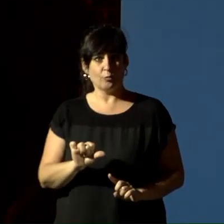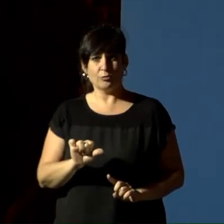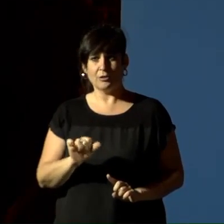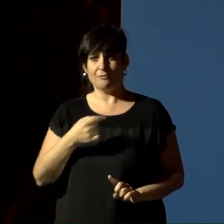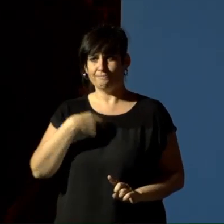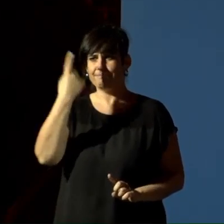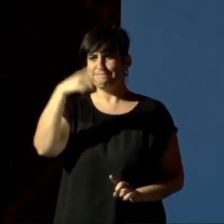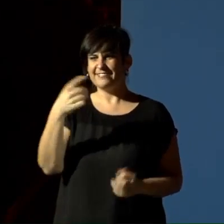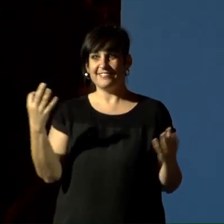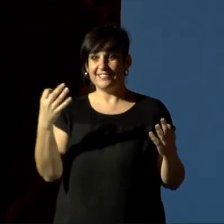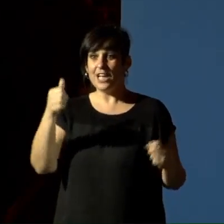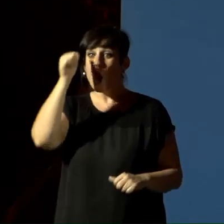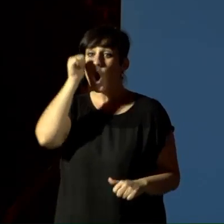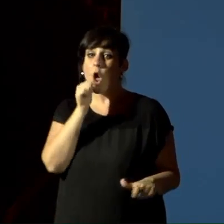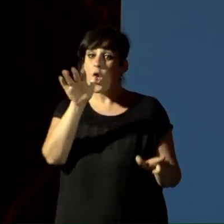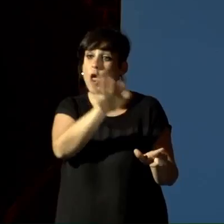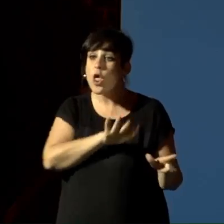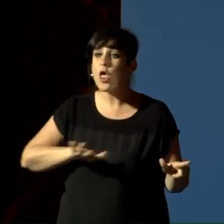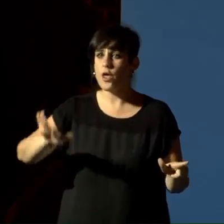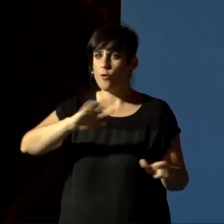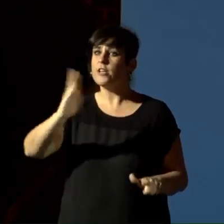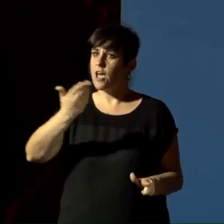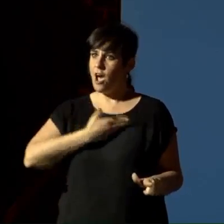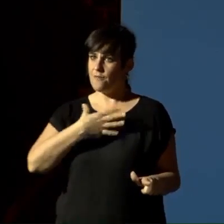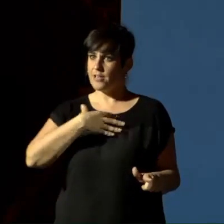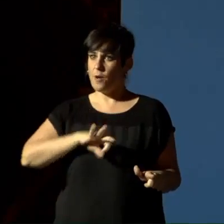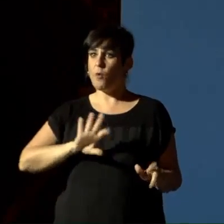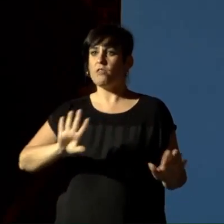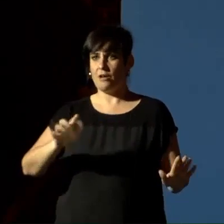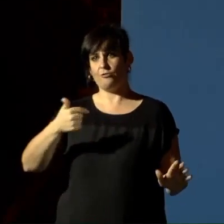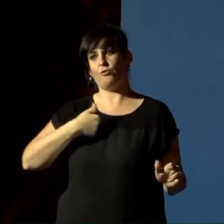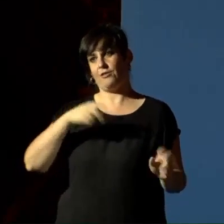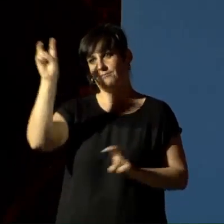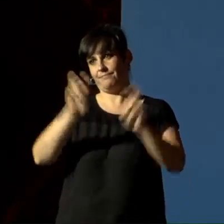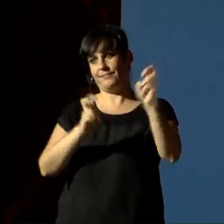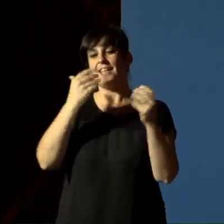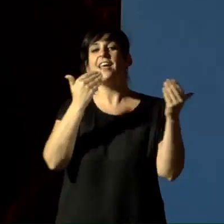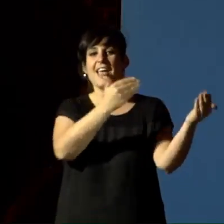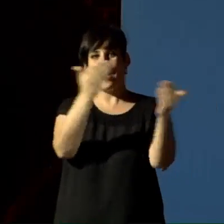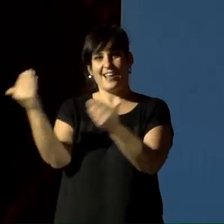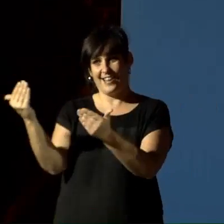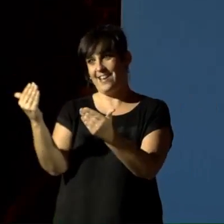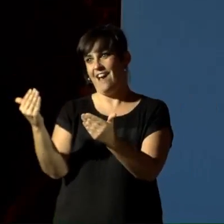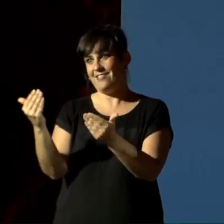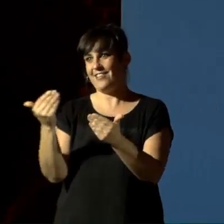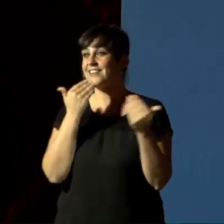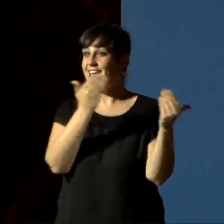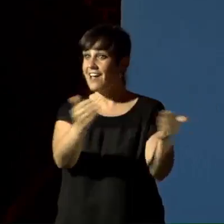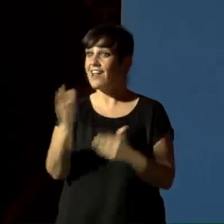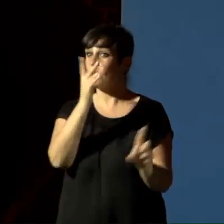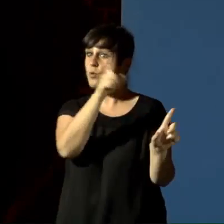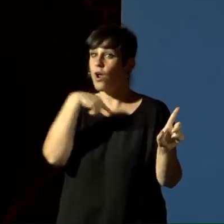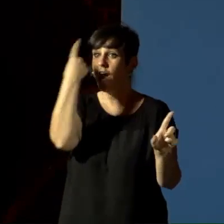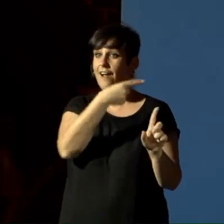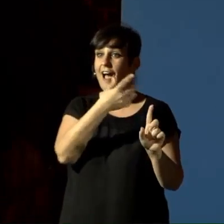aquí en Ourense pode ter un precio. Así que gracias a todos e a todas por estar aquí a poñer os corpos, a poñer as caras,